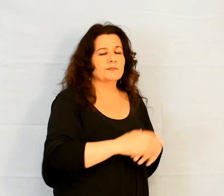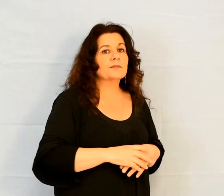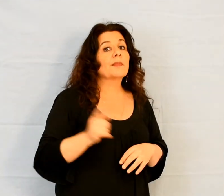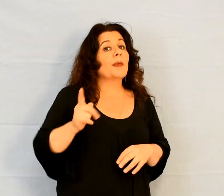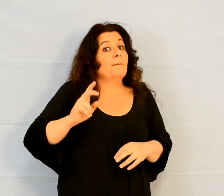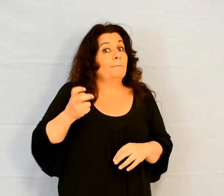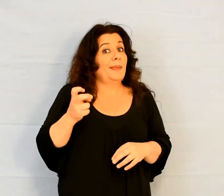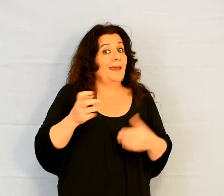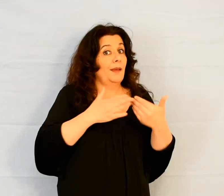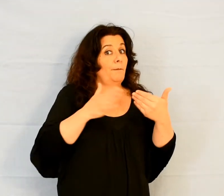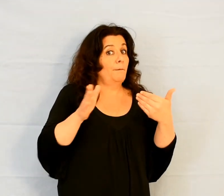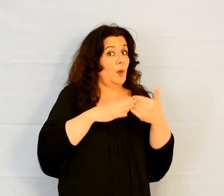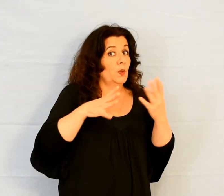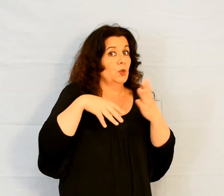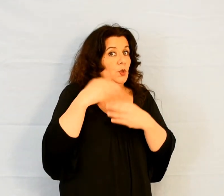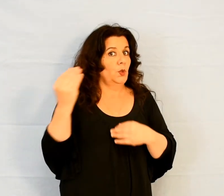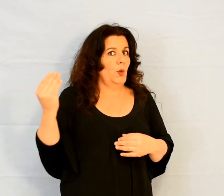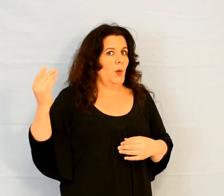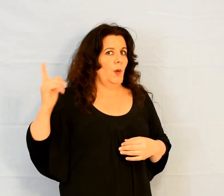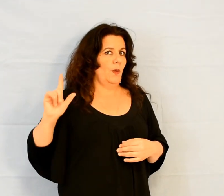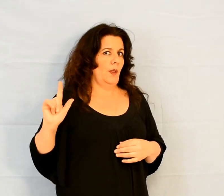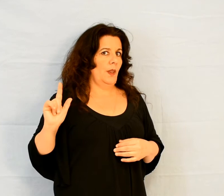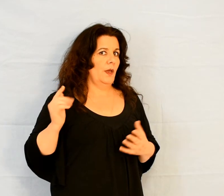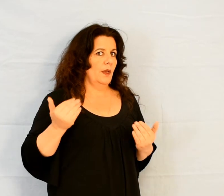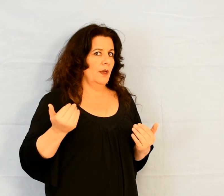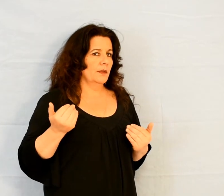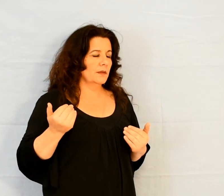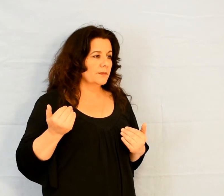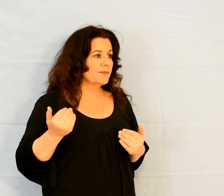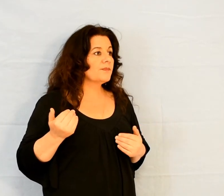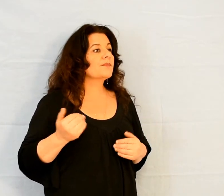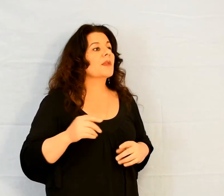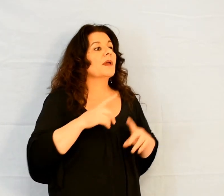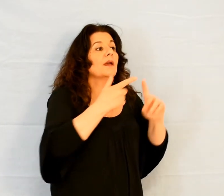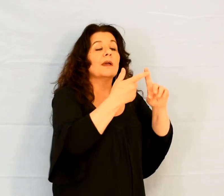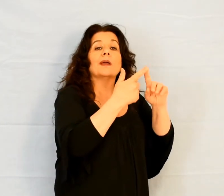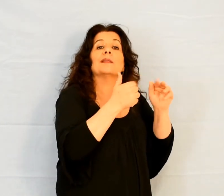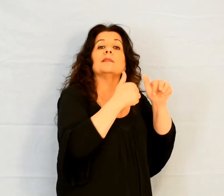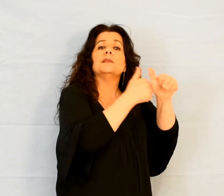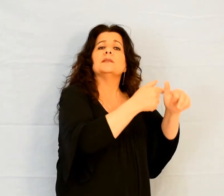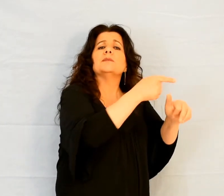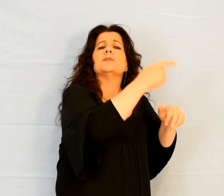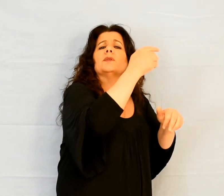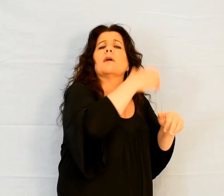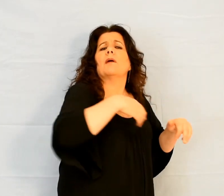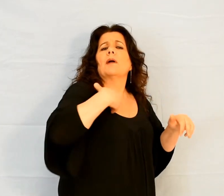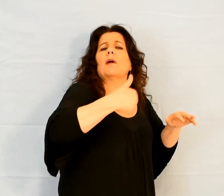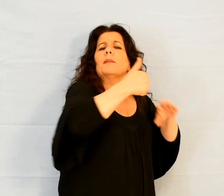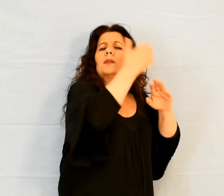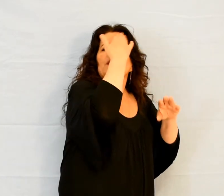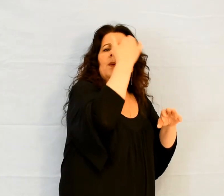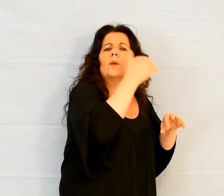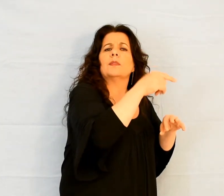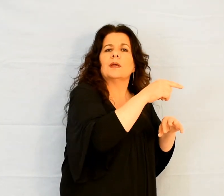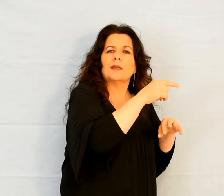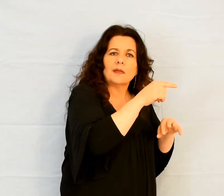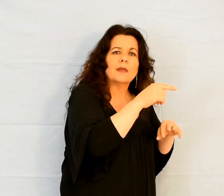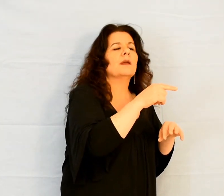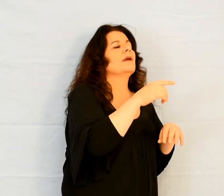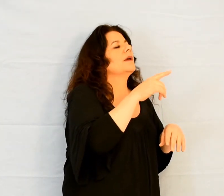Alors l'autre disciple, celui qui était connu du grand prêtre, sortit, dit un mot à la servante qui